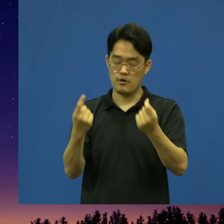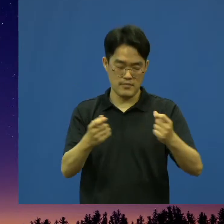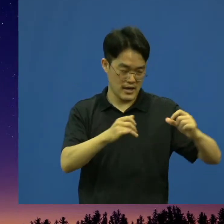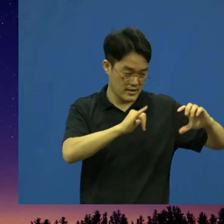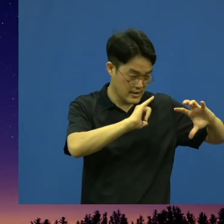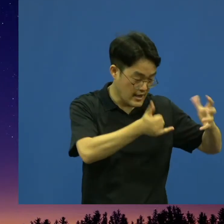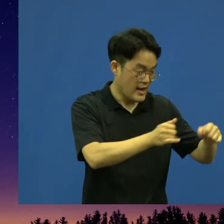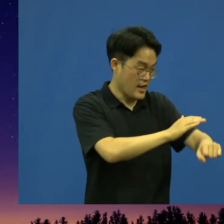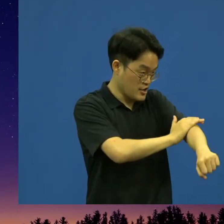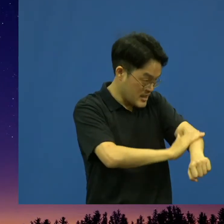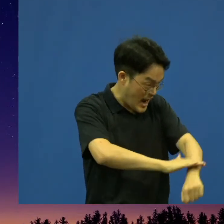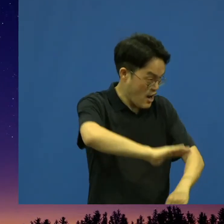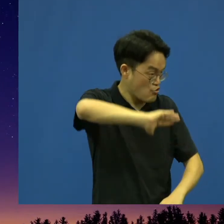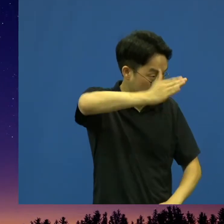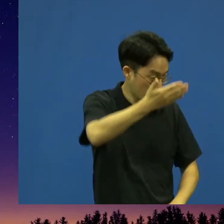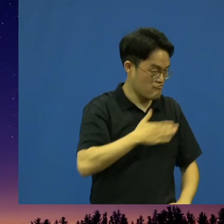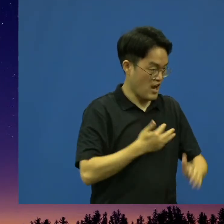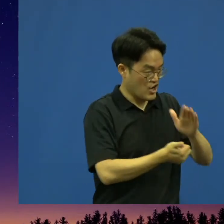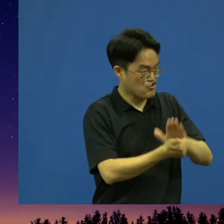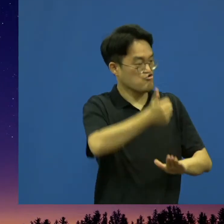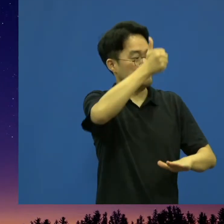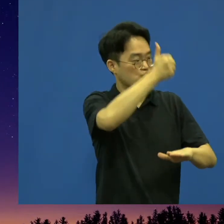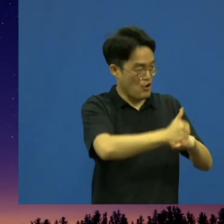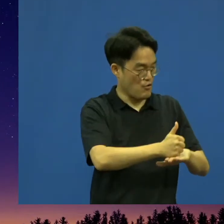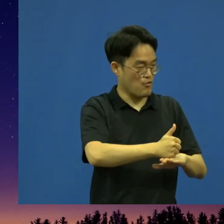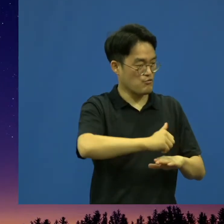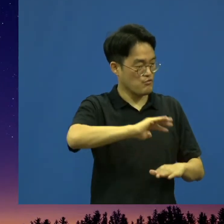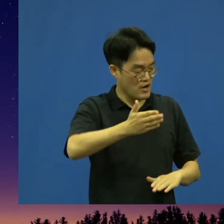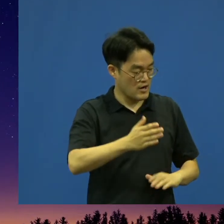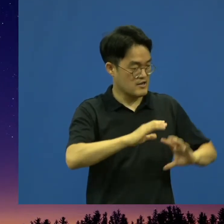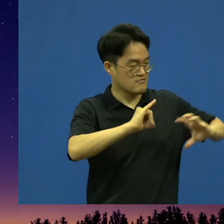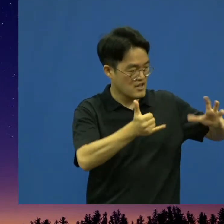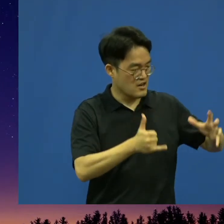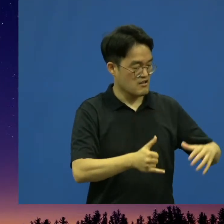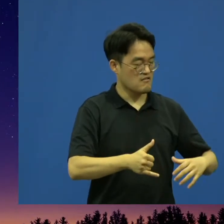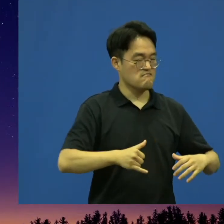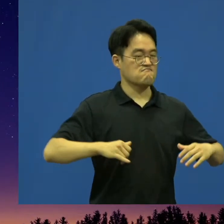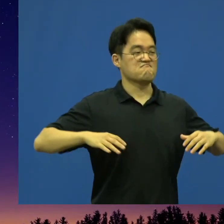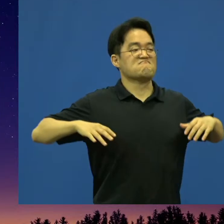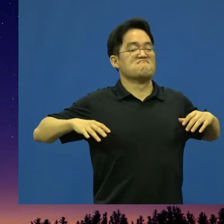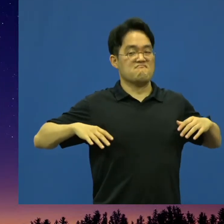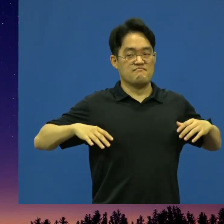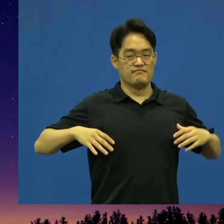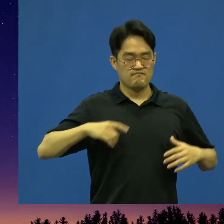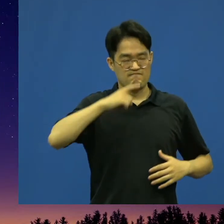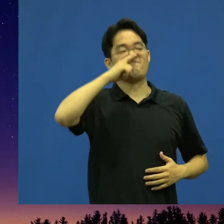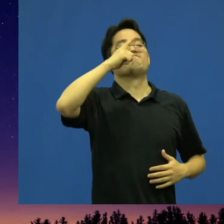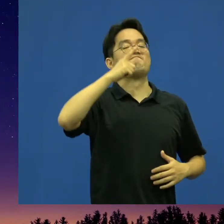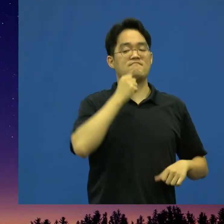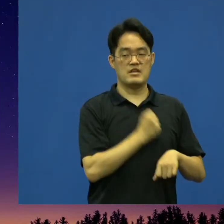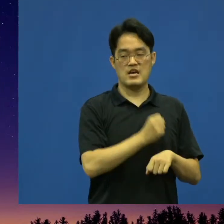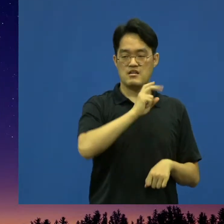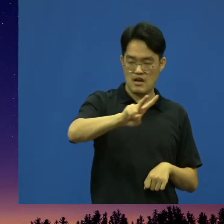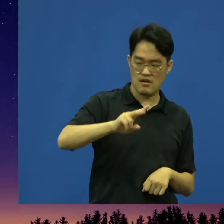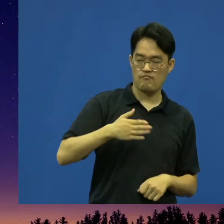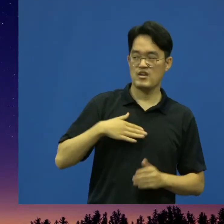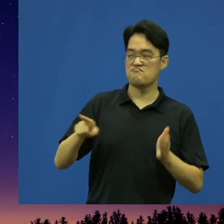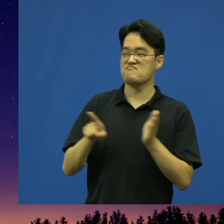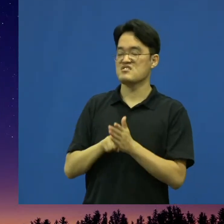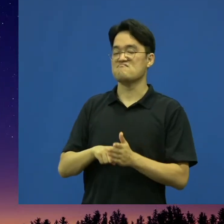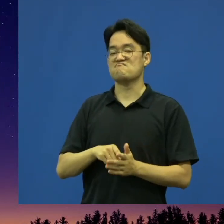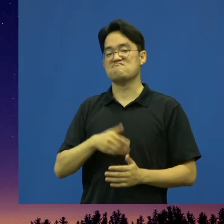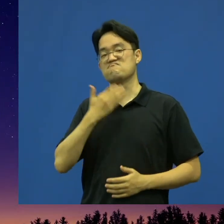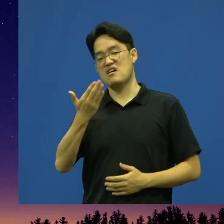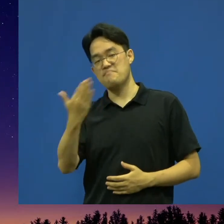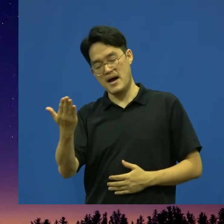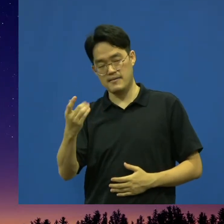잘 돼야, 세상에서 뭔가 할 말이 있어야 내 믿음도 할 말이 있는 것처럼 그렇게